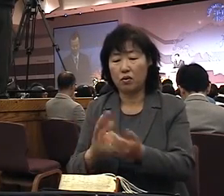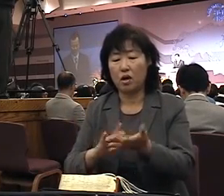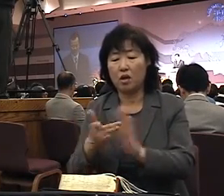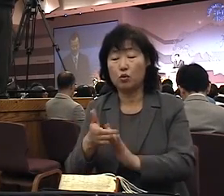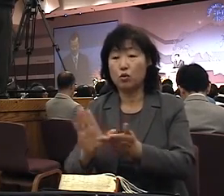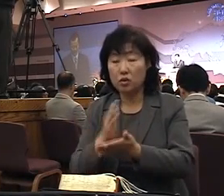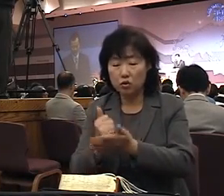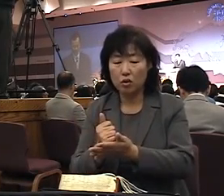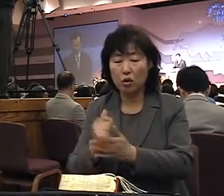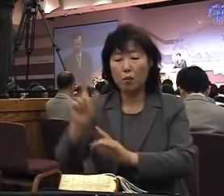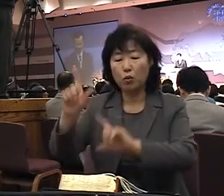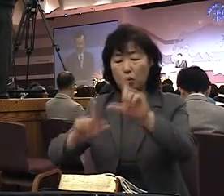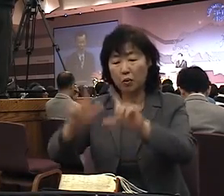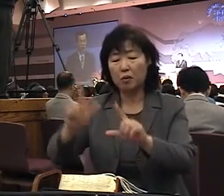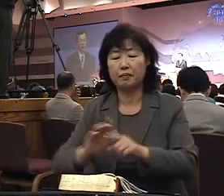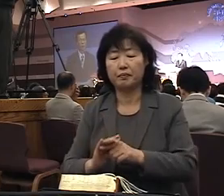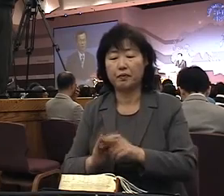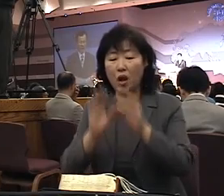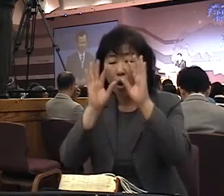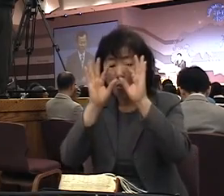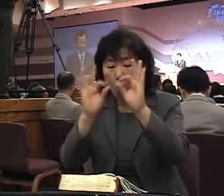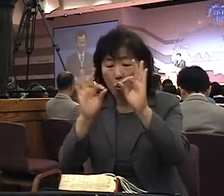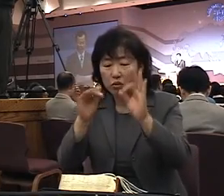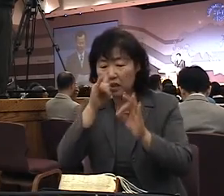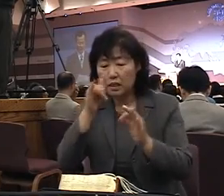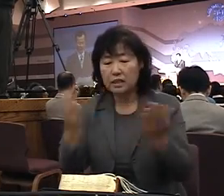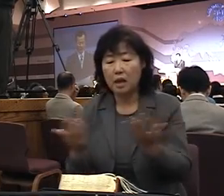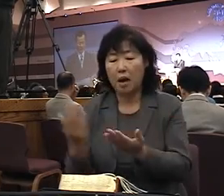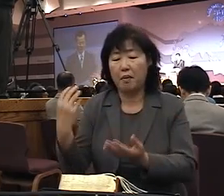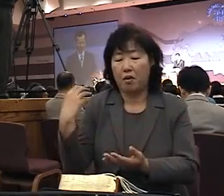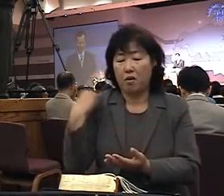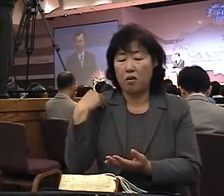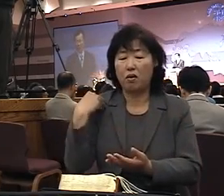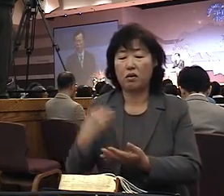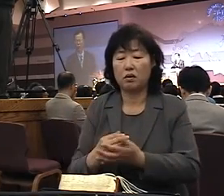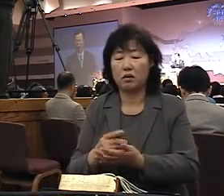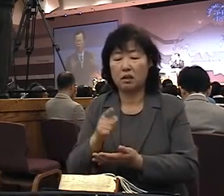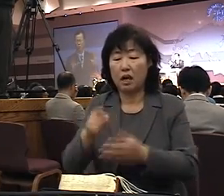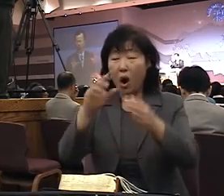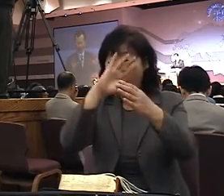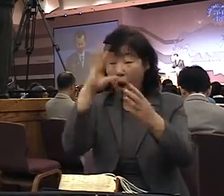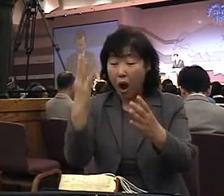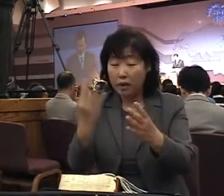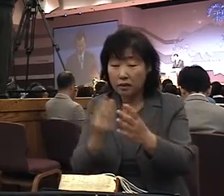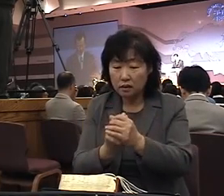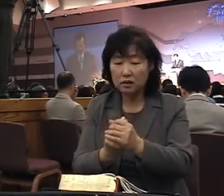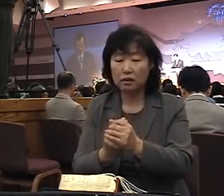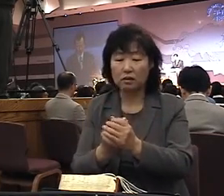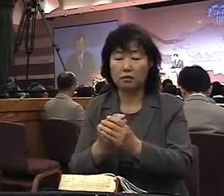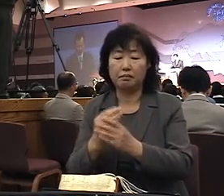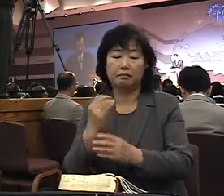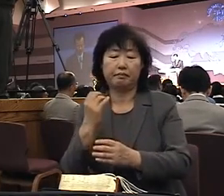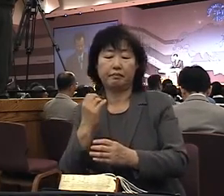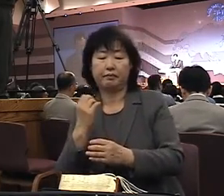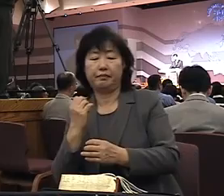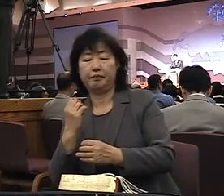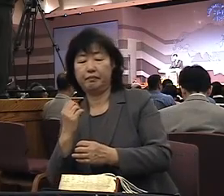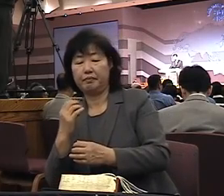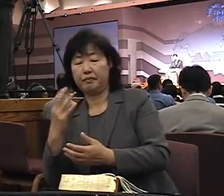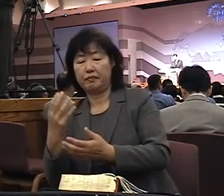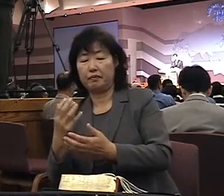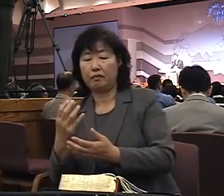모습을 보일 수 있는 그 사명을 그가 완전히 리젝트한 것이고